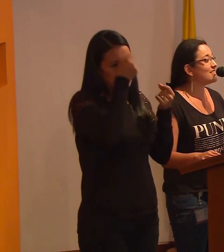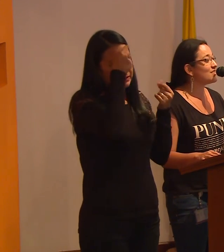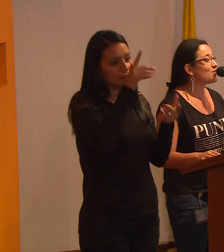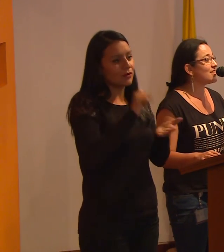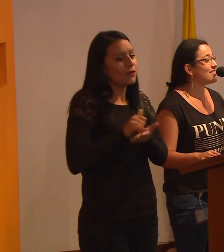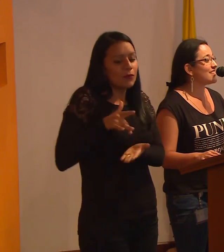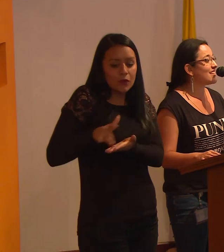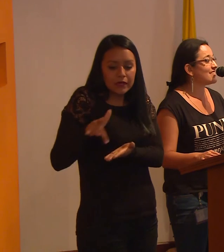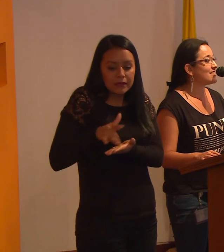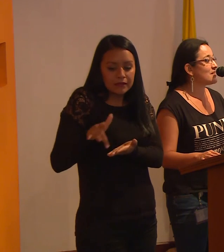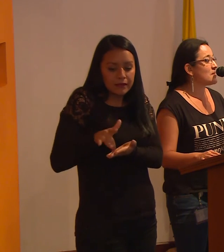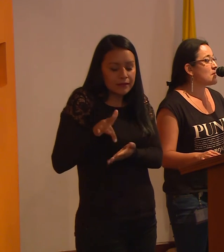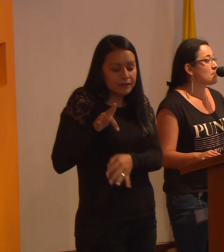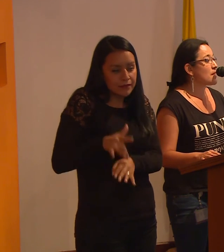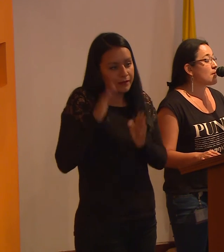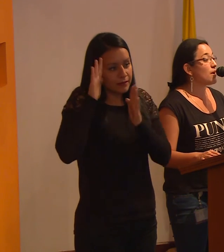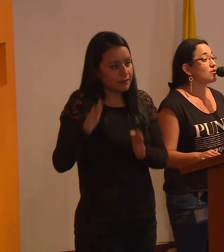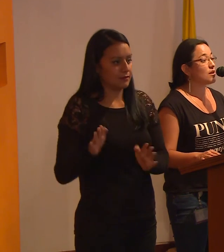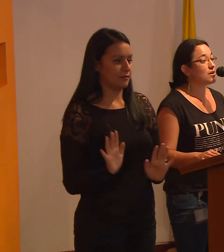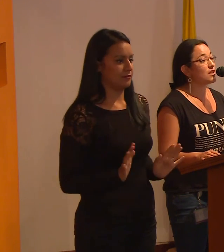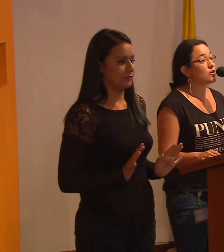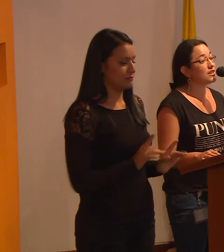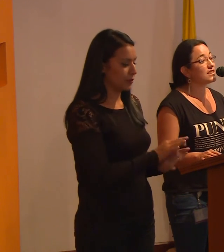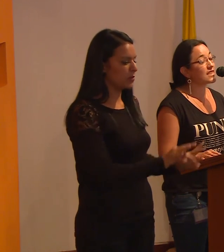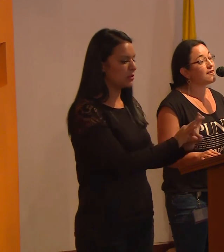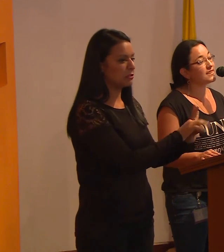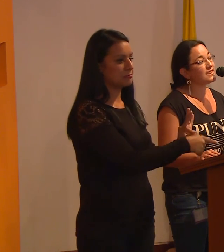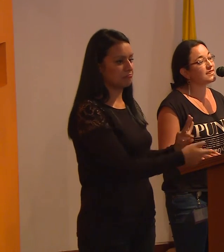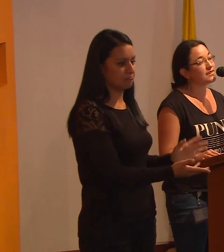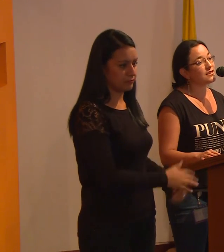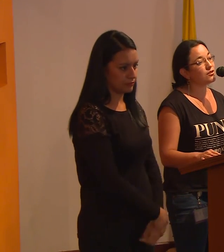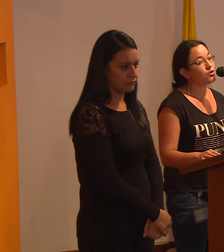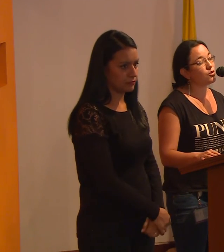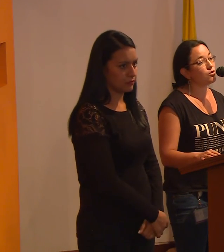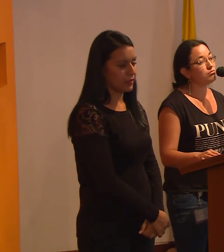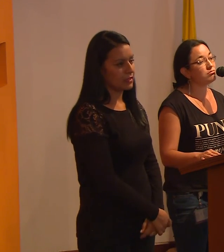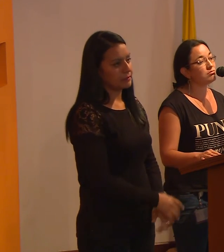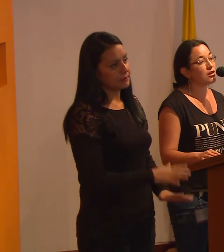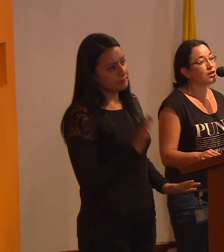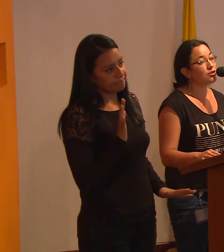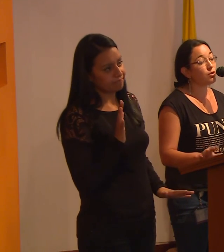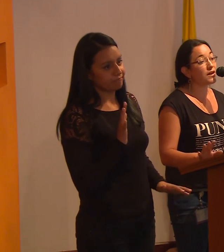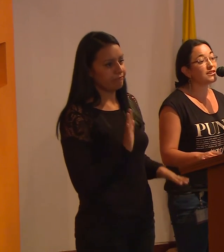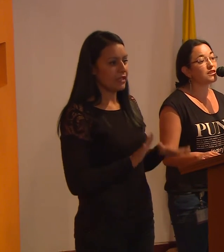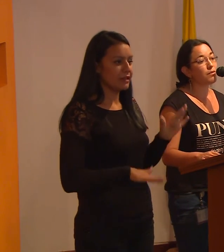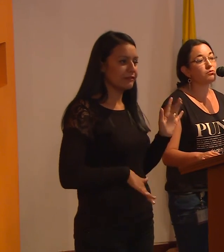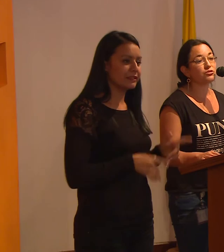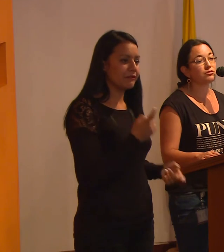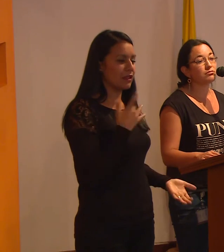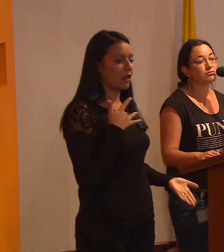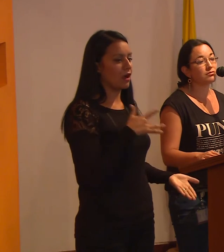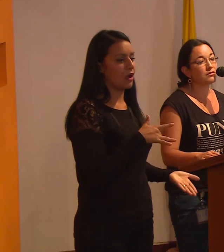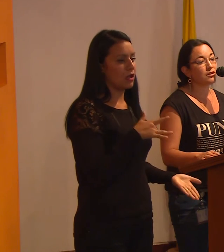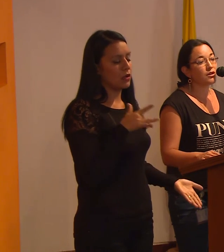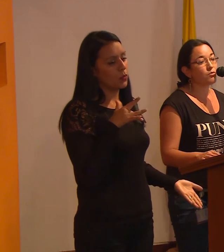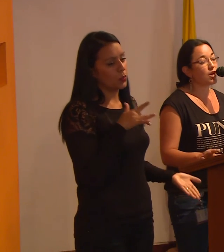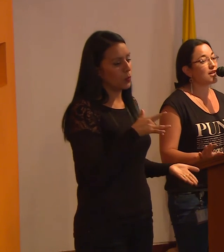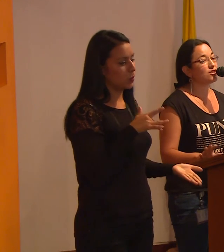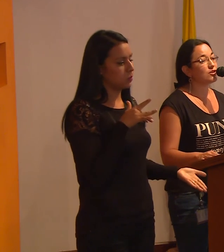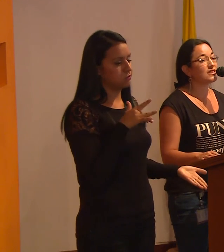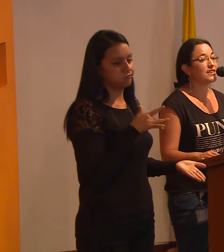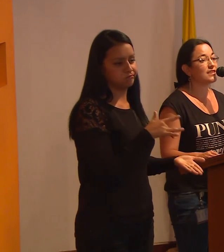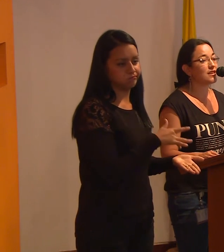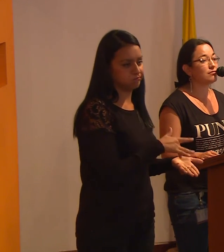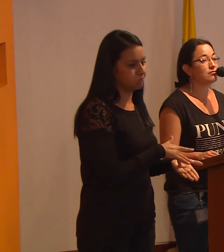esas urgencias toca atenderlas. Pero también debo decir que a veces no participamos, por